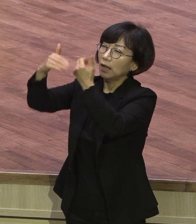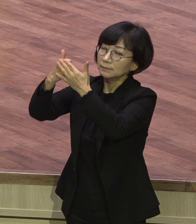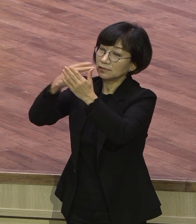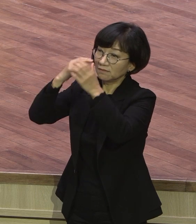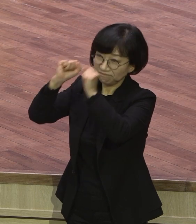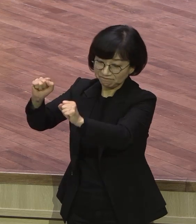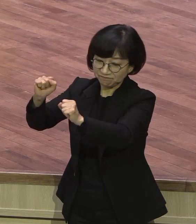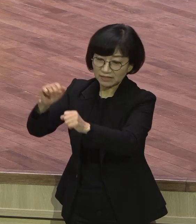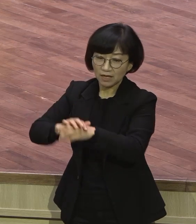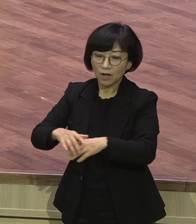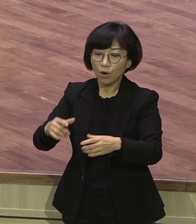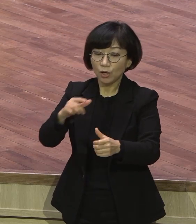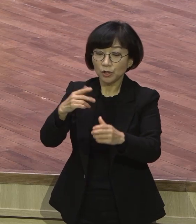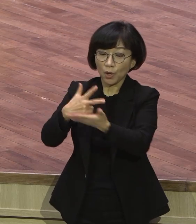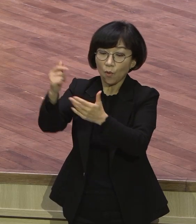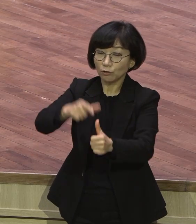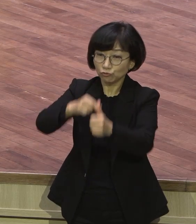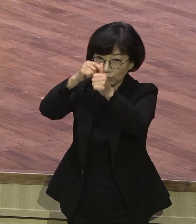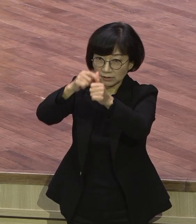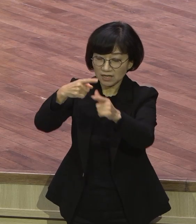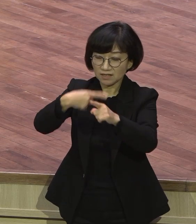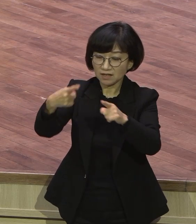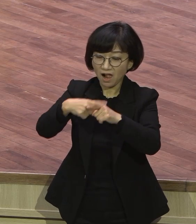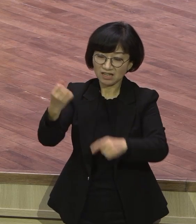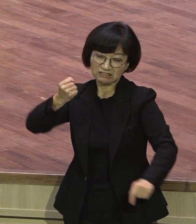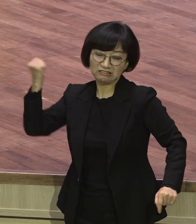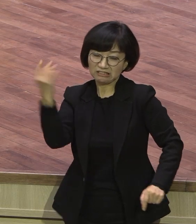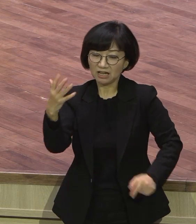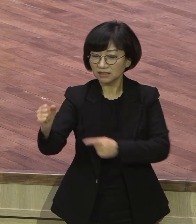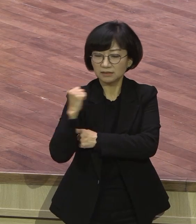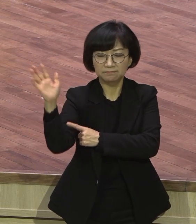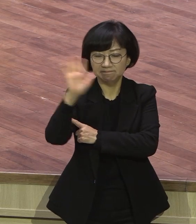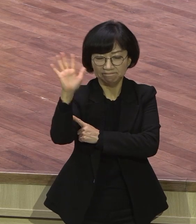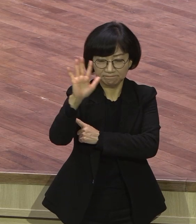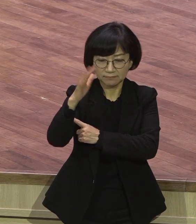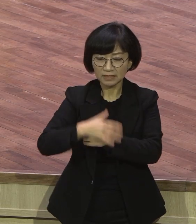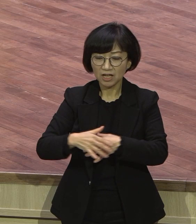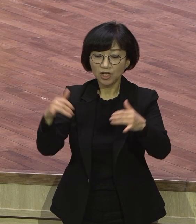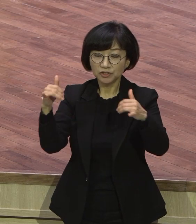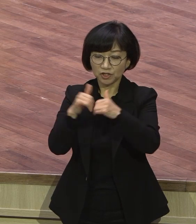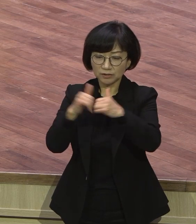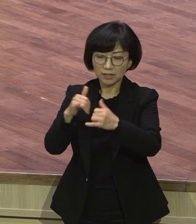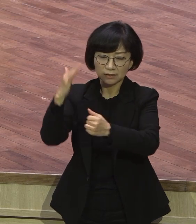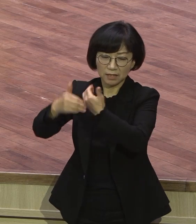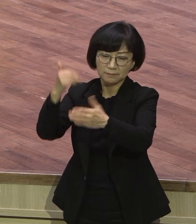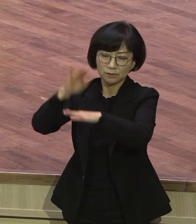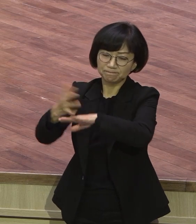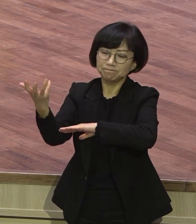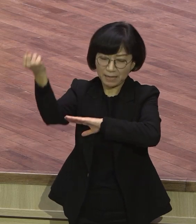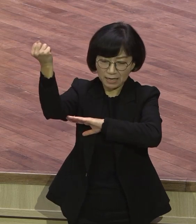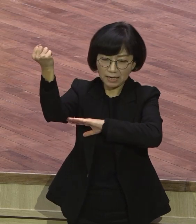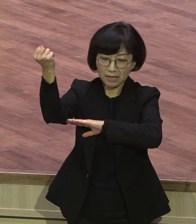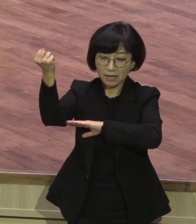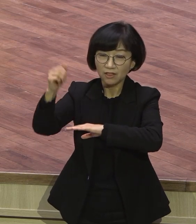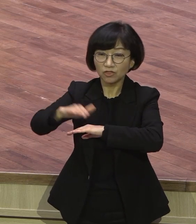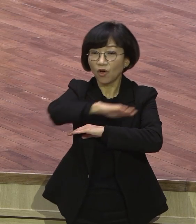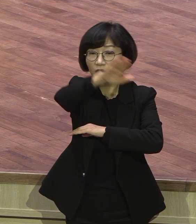무리에게 알리하리라 전쟁은 요하께 속한 것인저 그가 너희를 우리 손에 넘기시리라